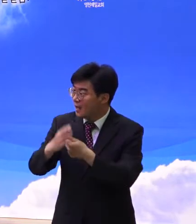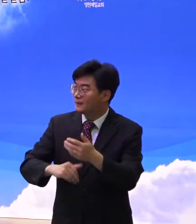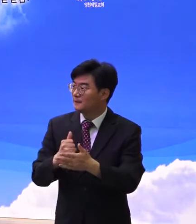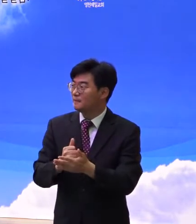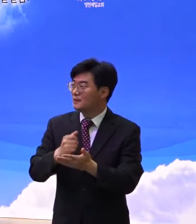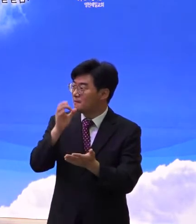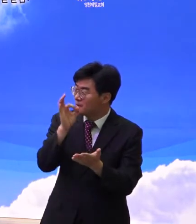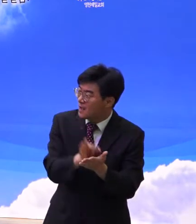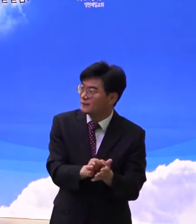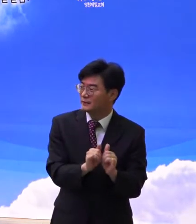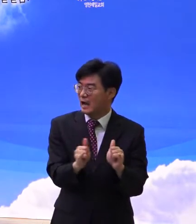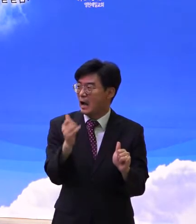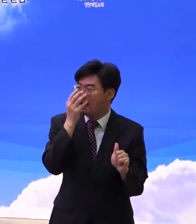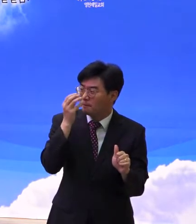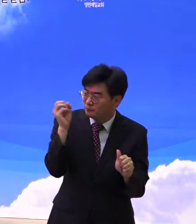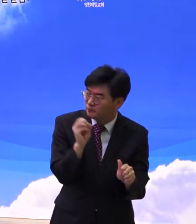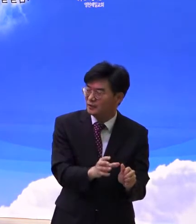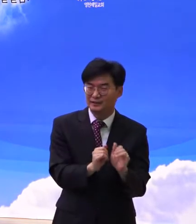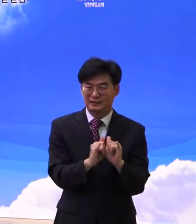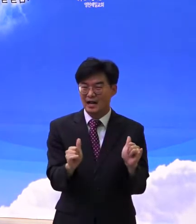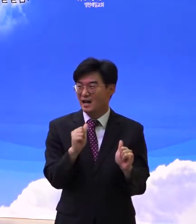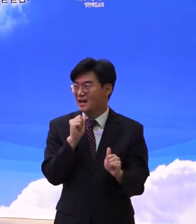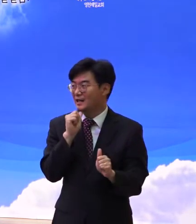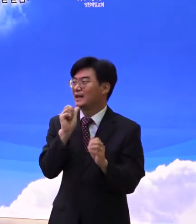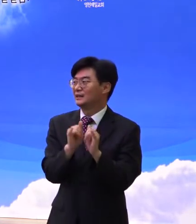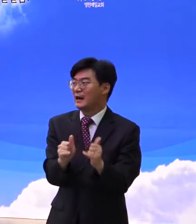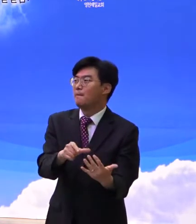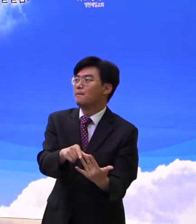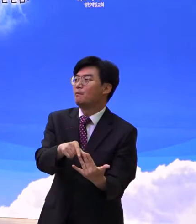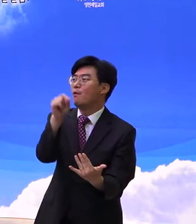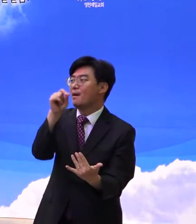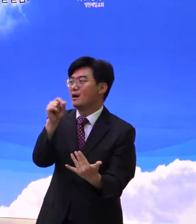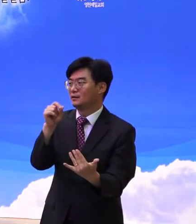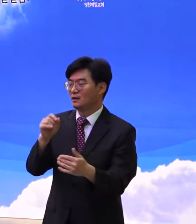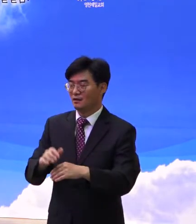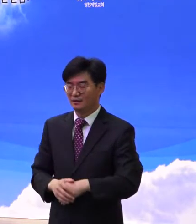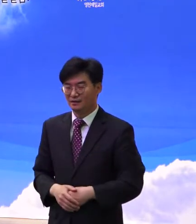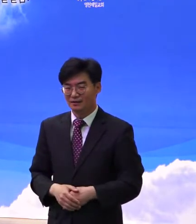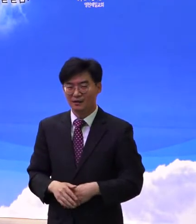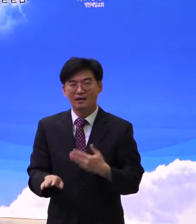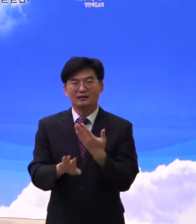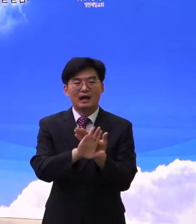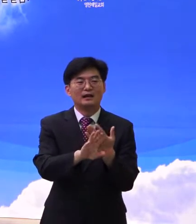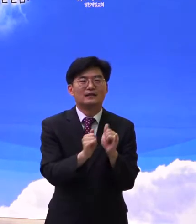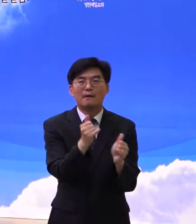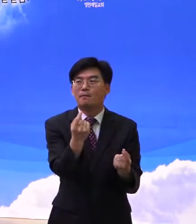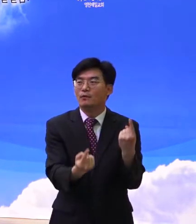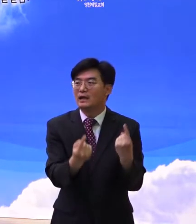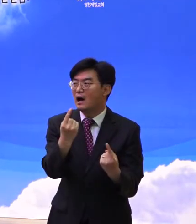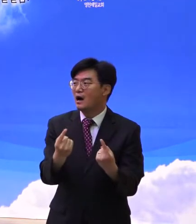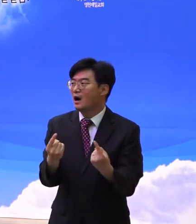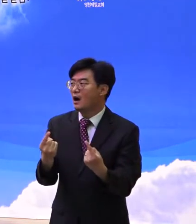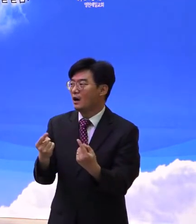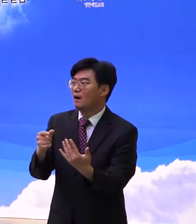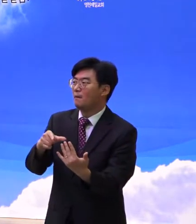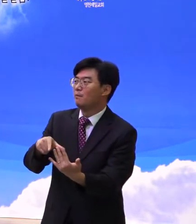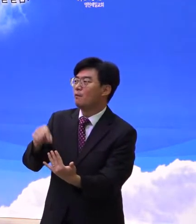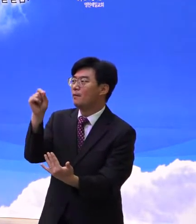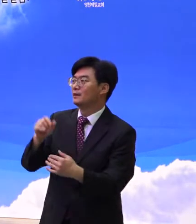것들과 멸시받는 것들과 없는 것들을 택하사 있는 것들을 폐하려 하시나니 이는